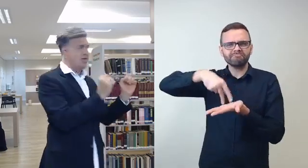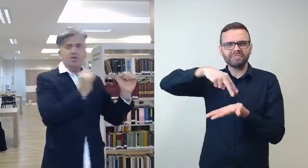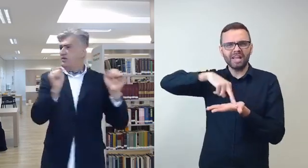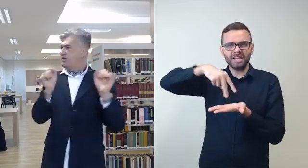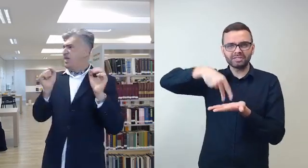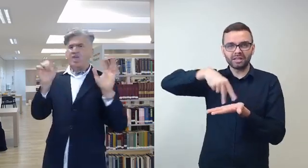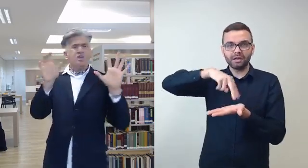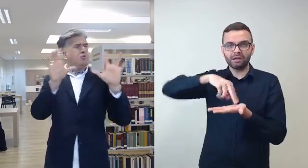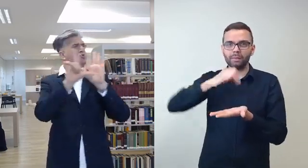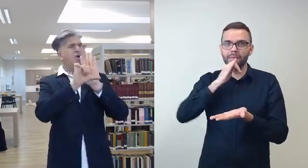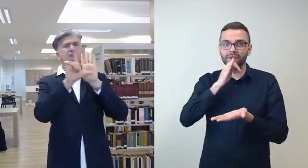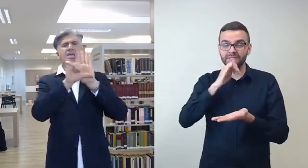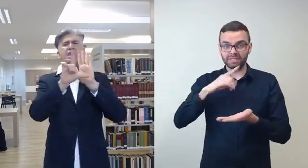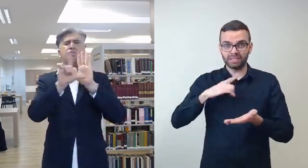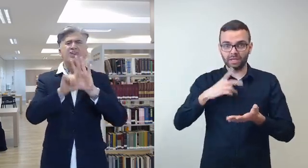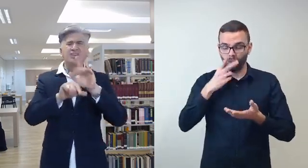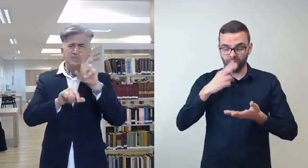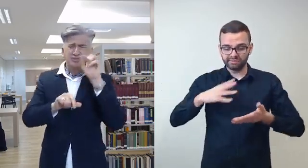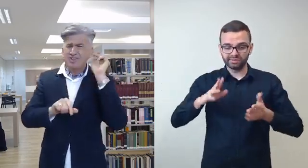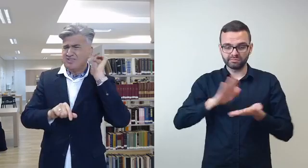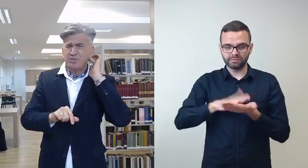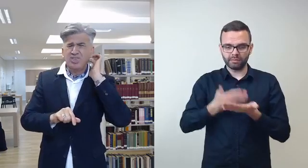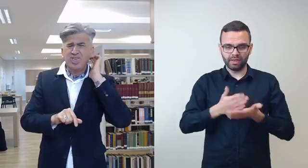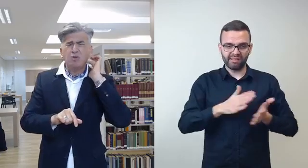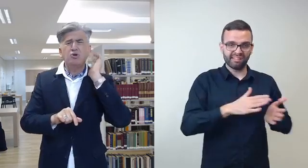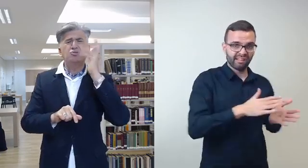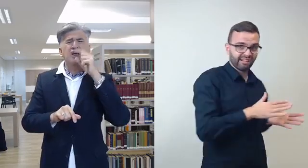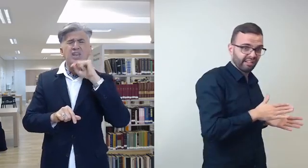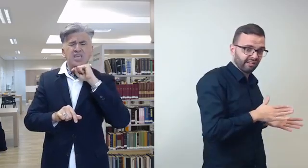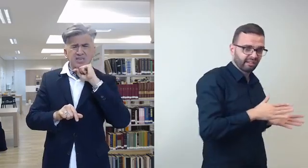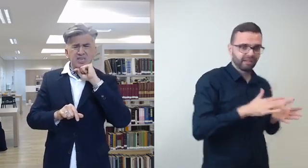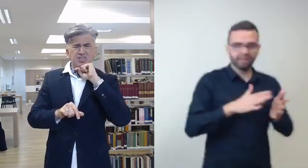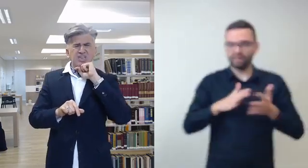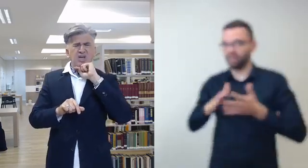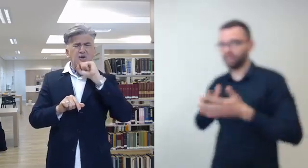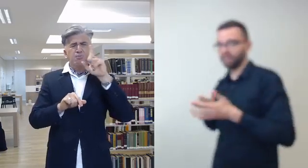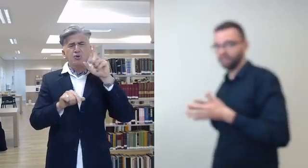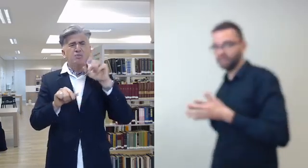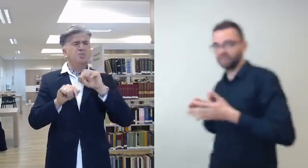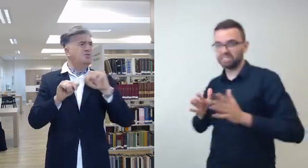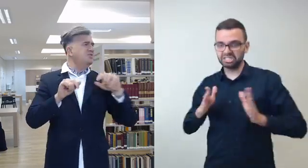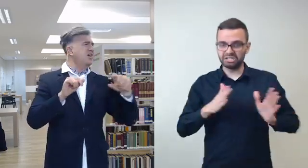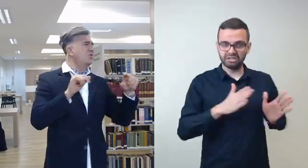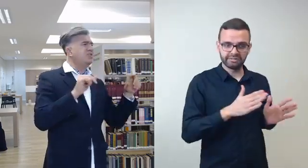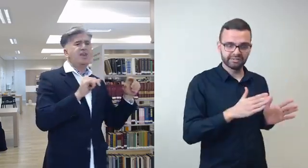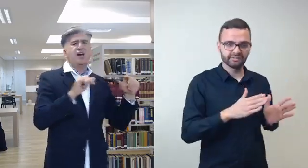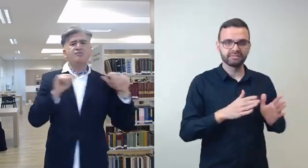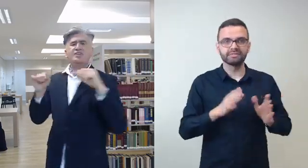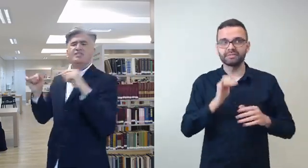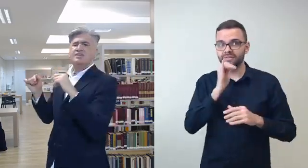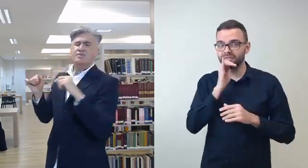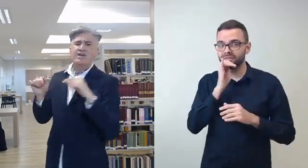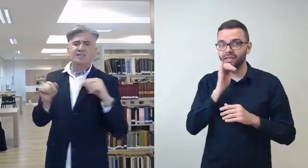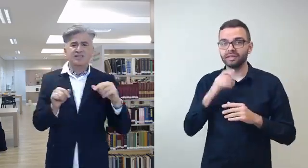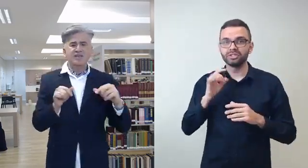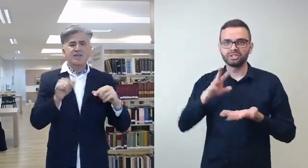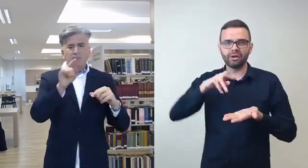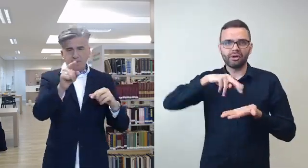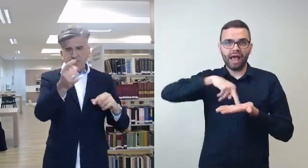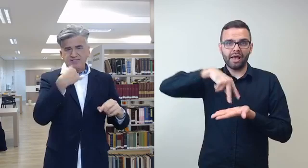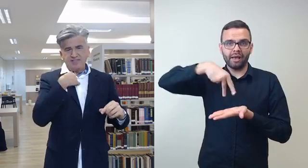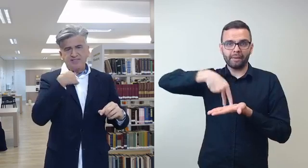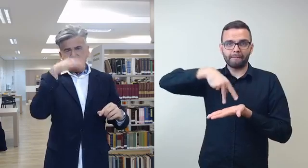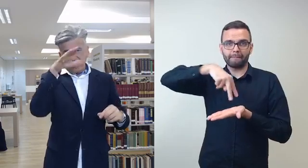agora. Não sei quem botou a lei aí no Brasil, queria saber quem é que botou a lei de que agora é proibido usar outra anáfora senão essa.